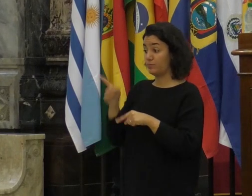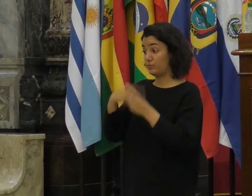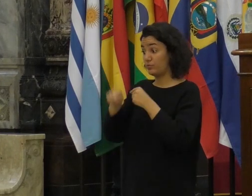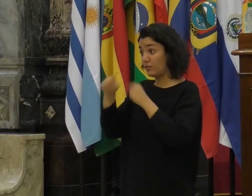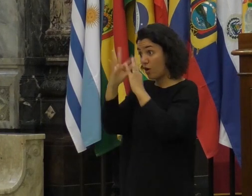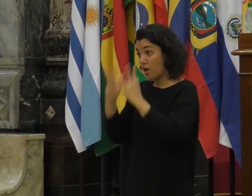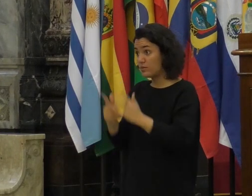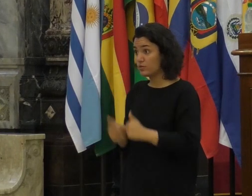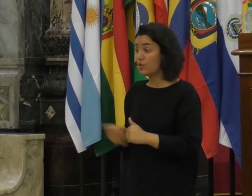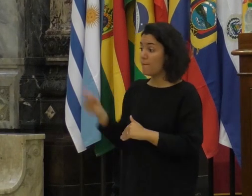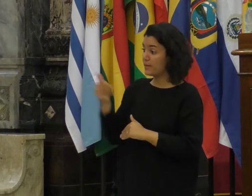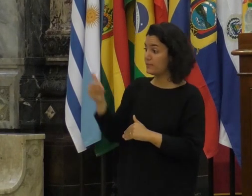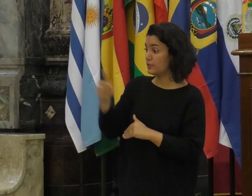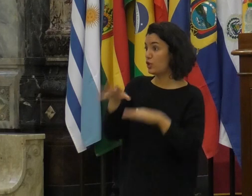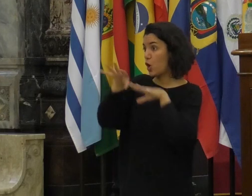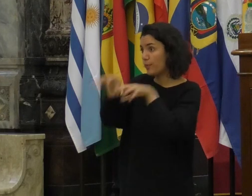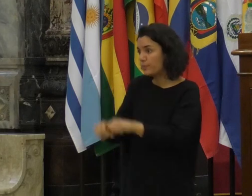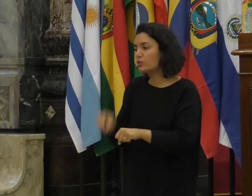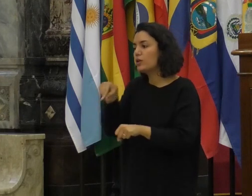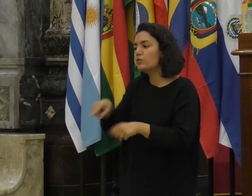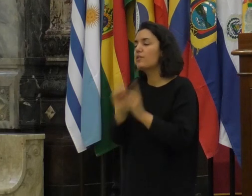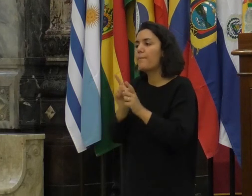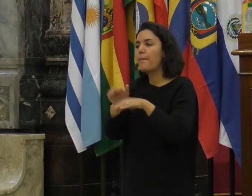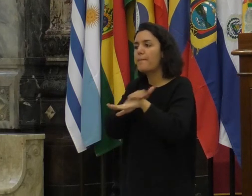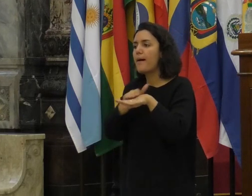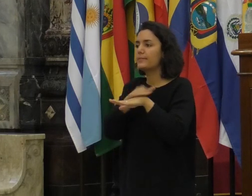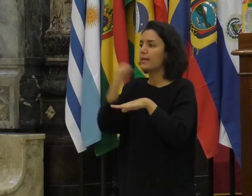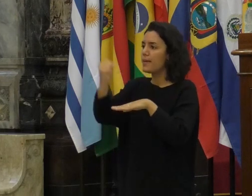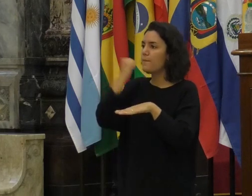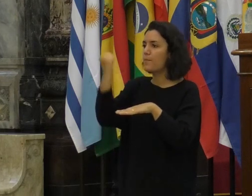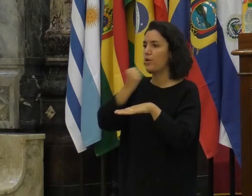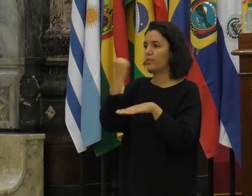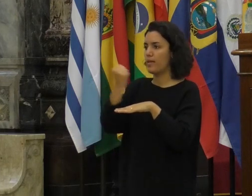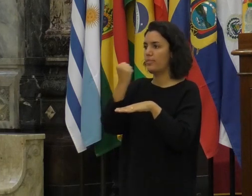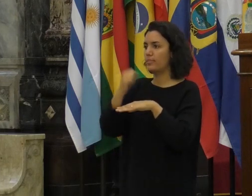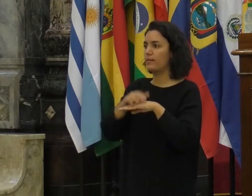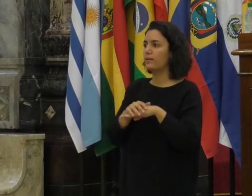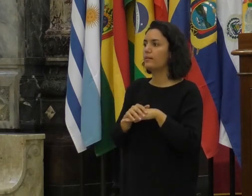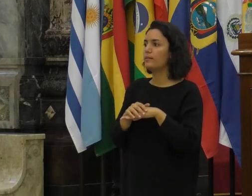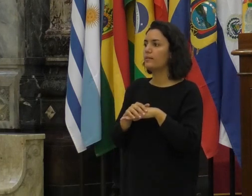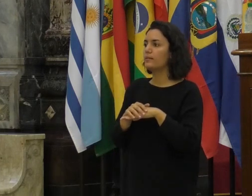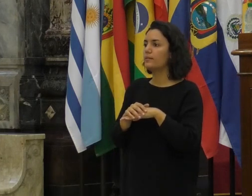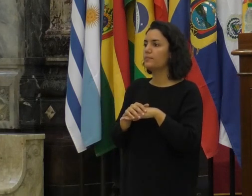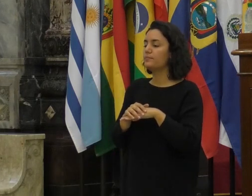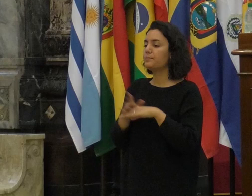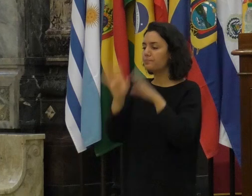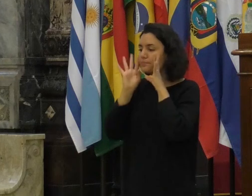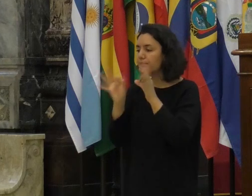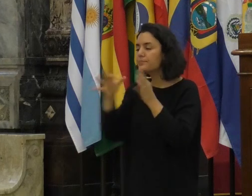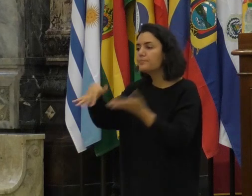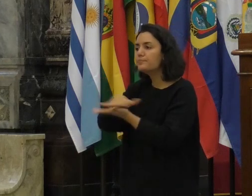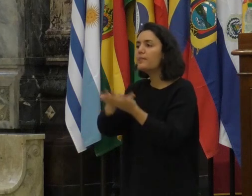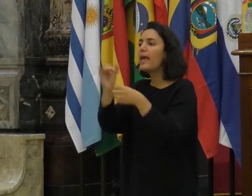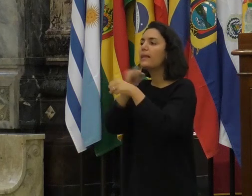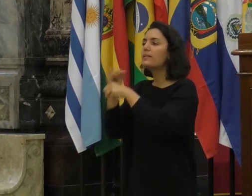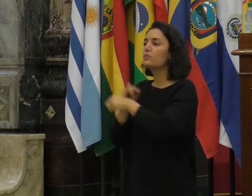compromiso es otro sostén importante que se factura especialmente en el ámbito de las